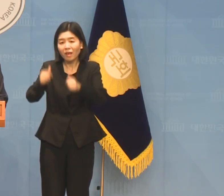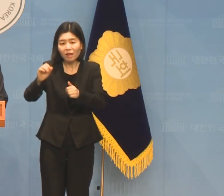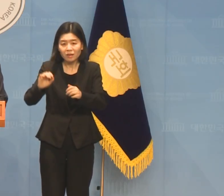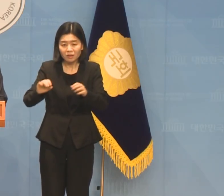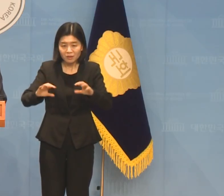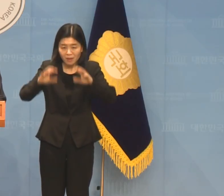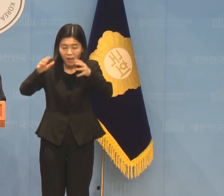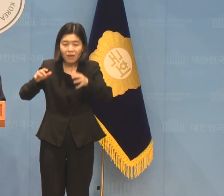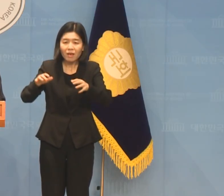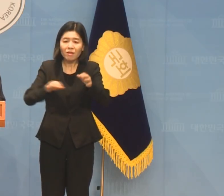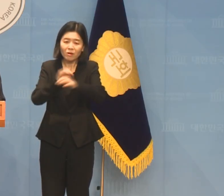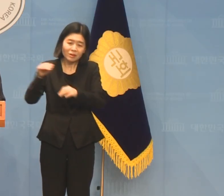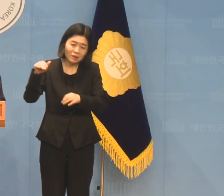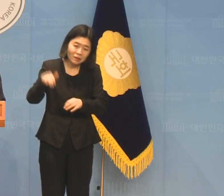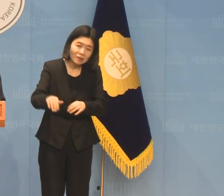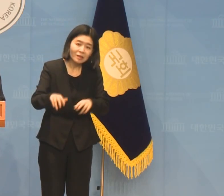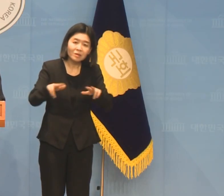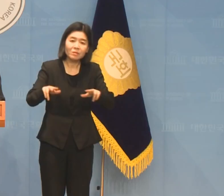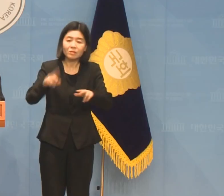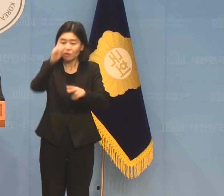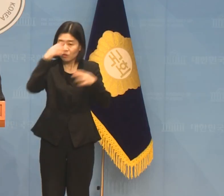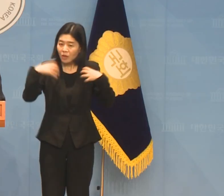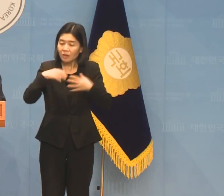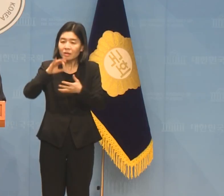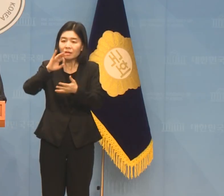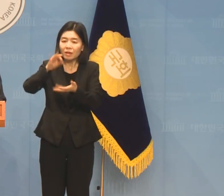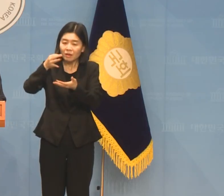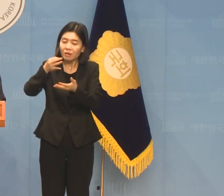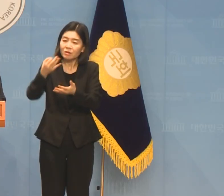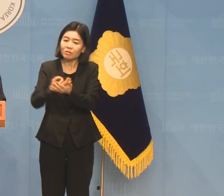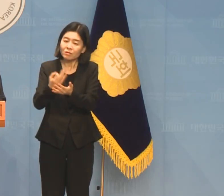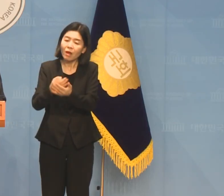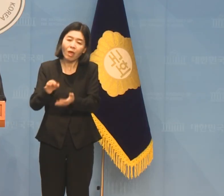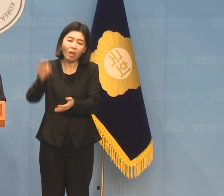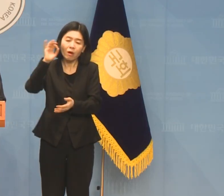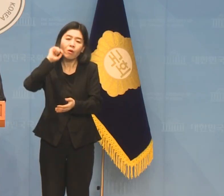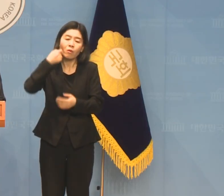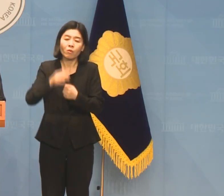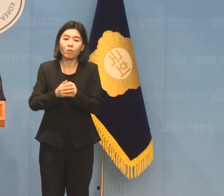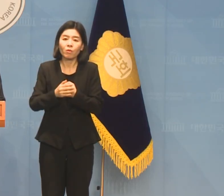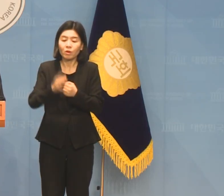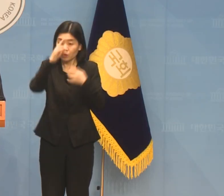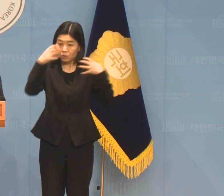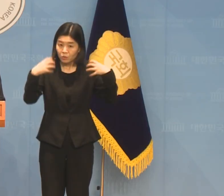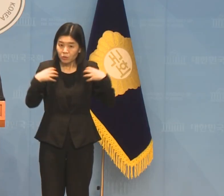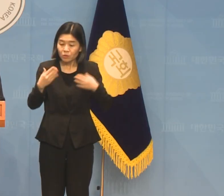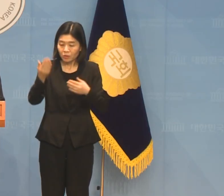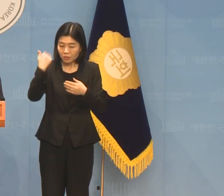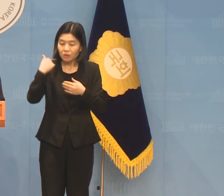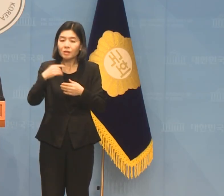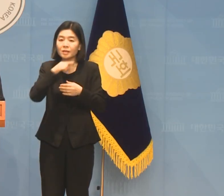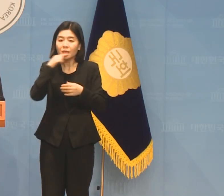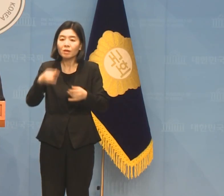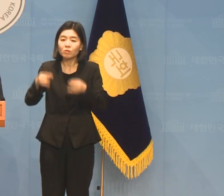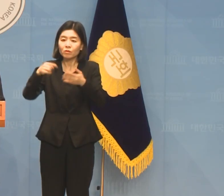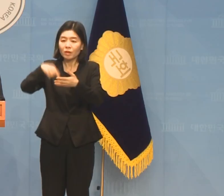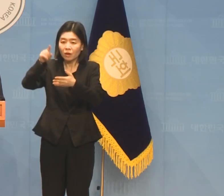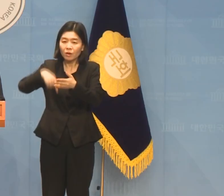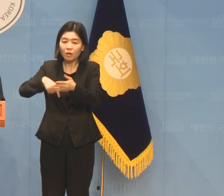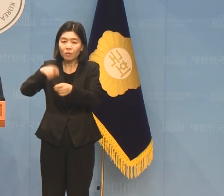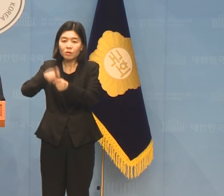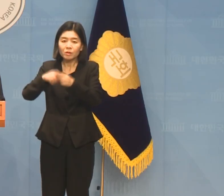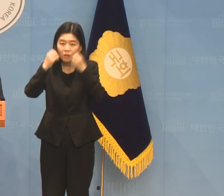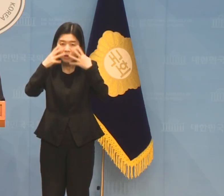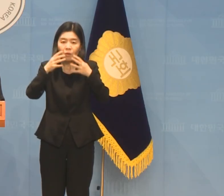세입 증가도 기대하기 어려운 상황입니다. 문제는 정부가 기존 채무 상환을 위해 새로운 채권을 발행하는